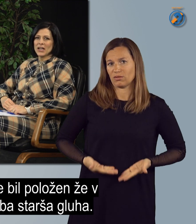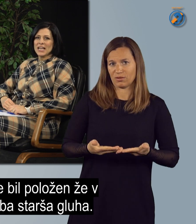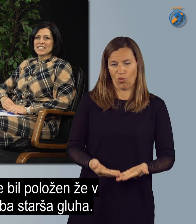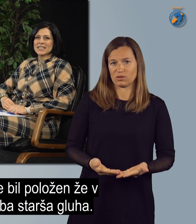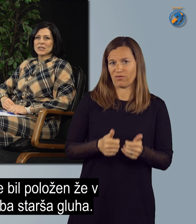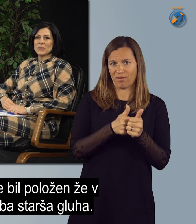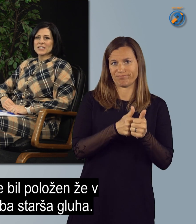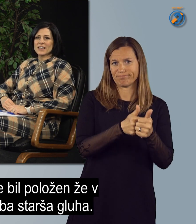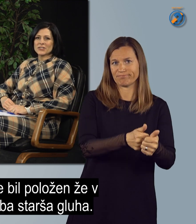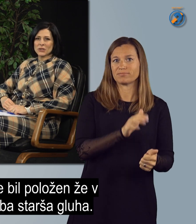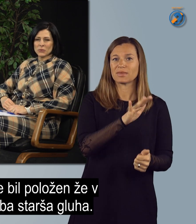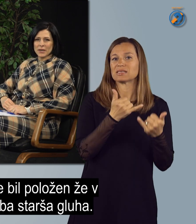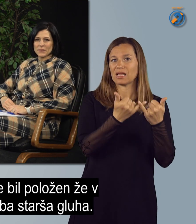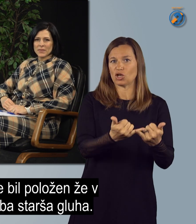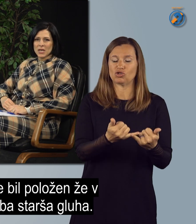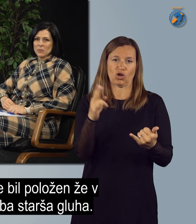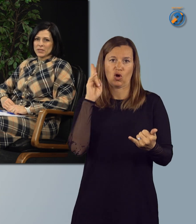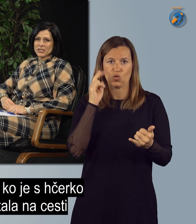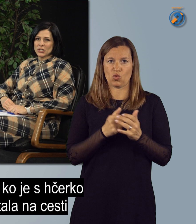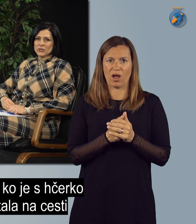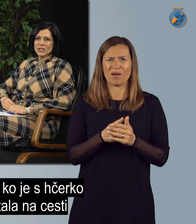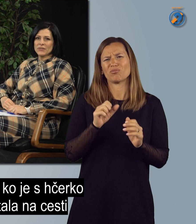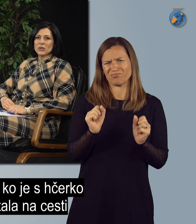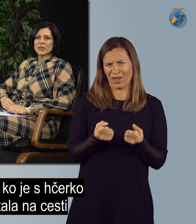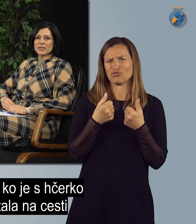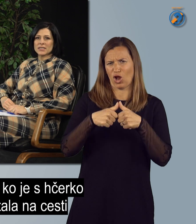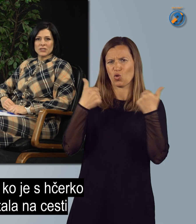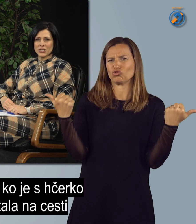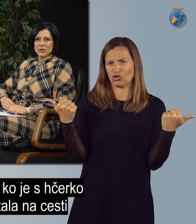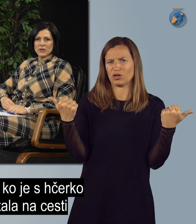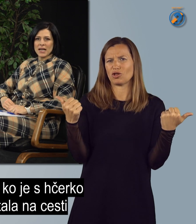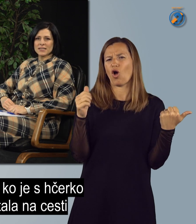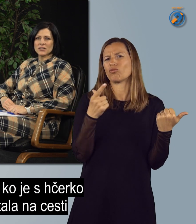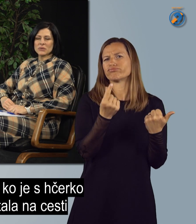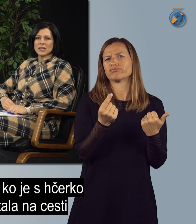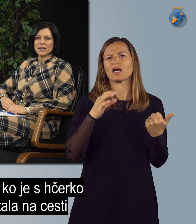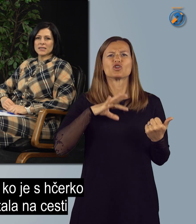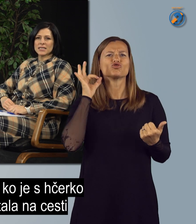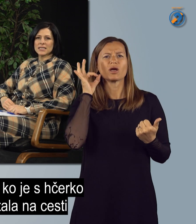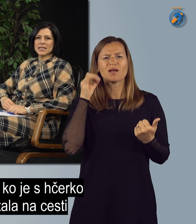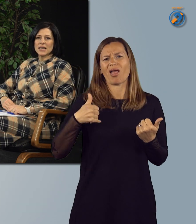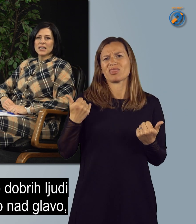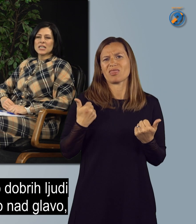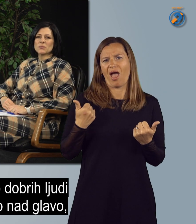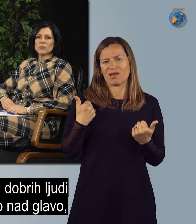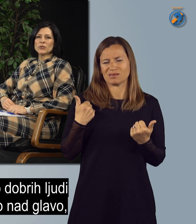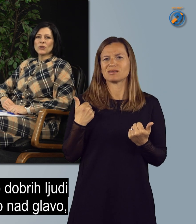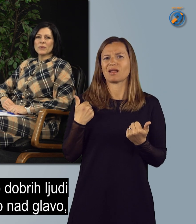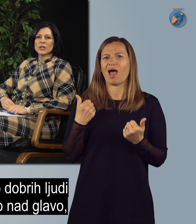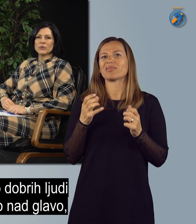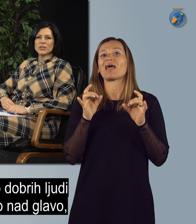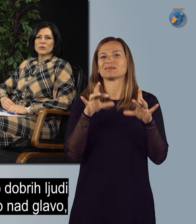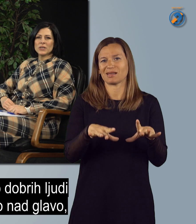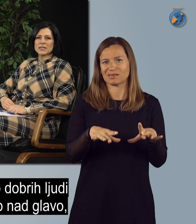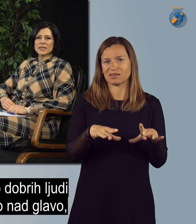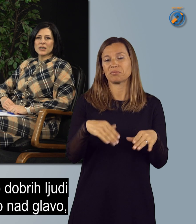zibelko, saj sta oba starša gluha. Po težki ločitvi, ko je s hčerko najstnico ostala na cesti in s pomočjo